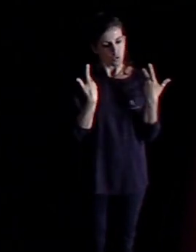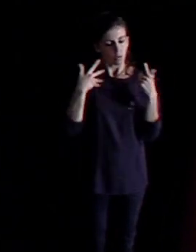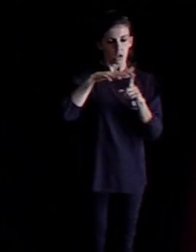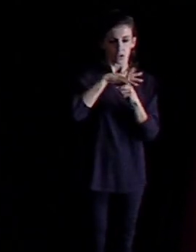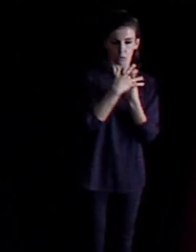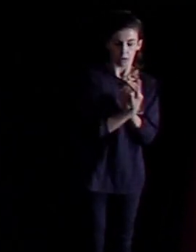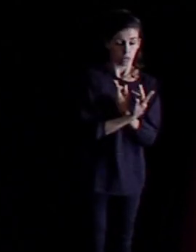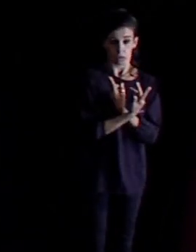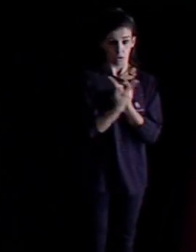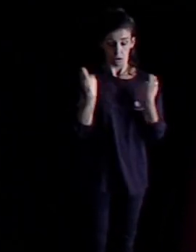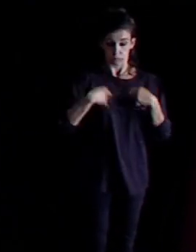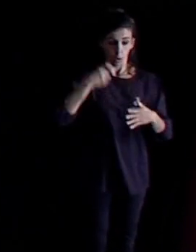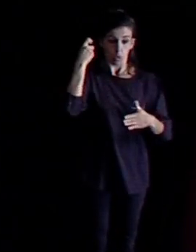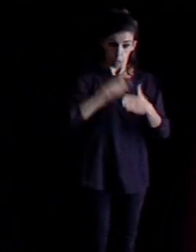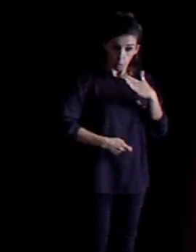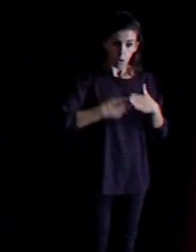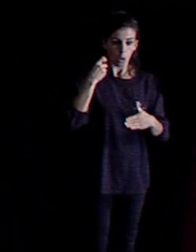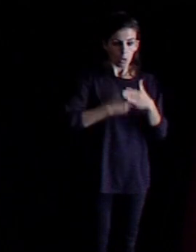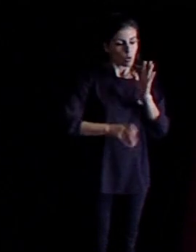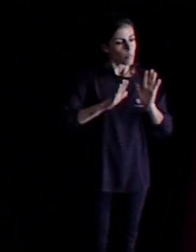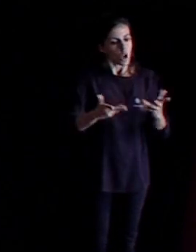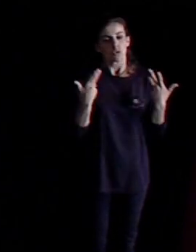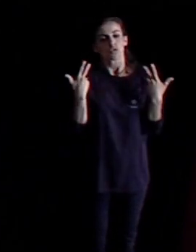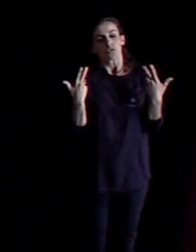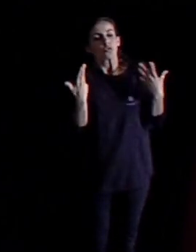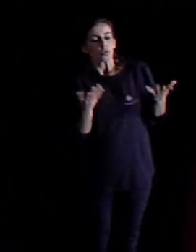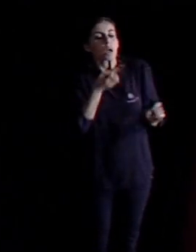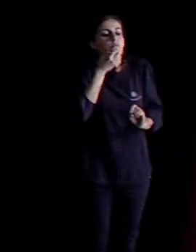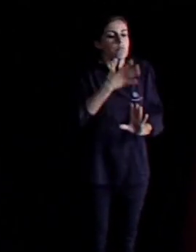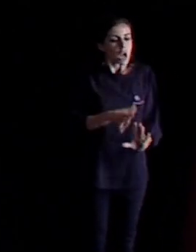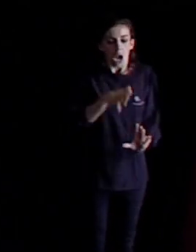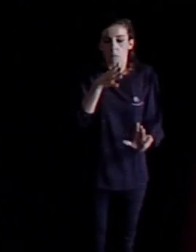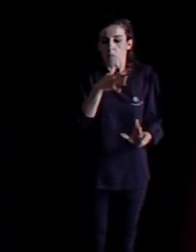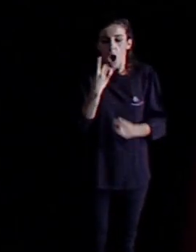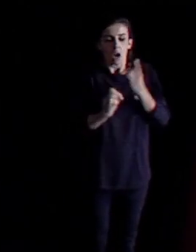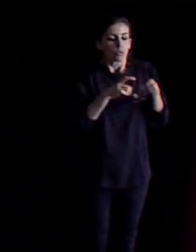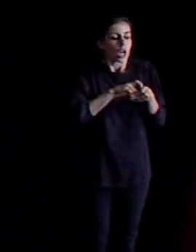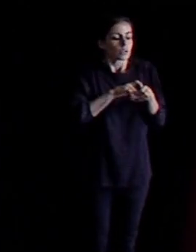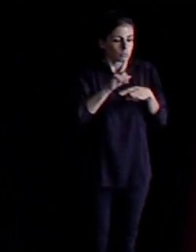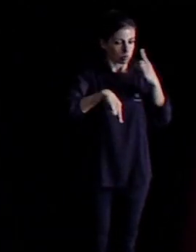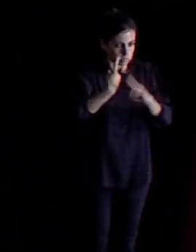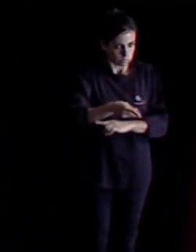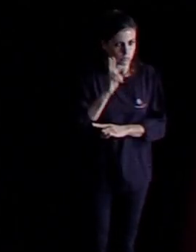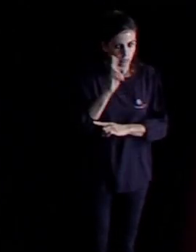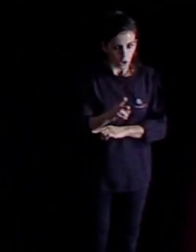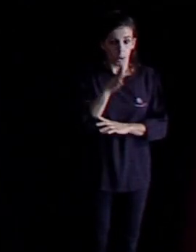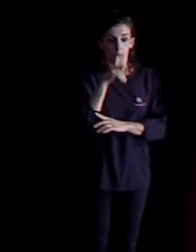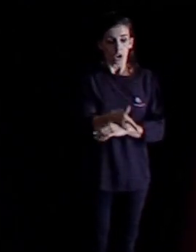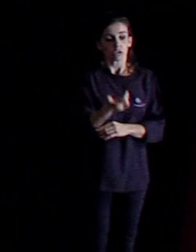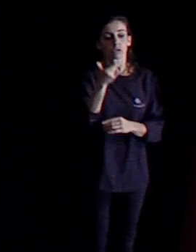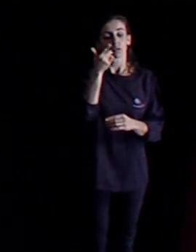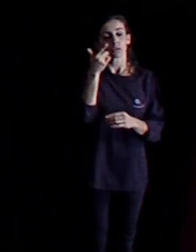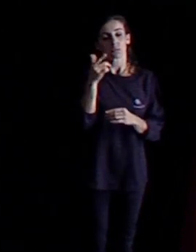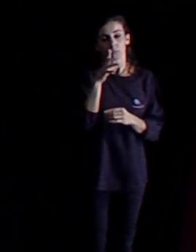acontecimientos impactantes, muy impactantes, y no lo sufren mal, pues por una serie de condiciones que luego veremos. Por lo tanto, eso es lo que